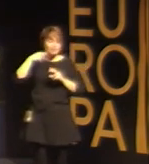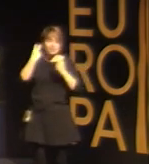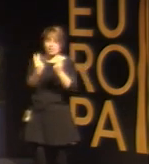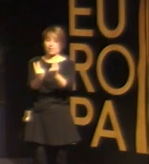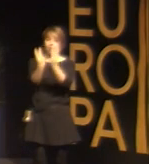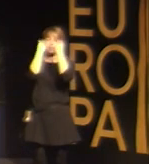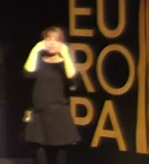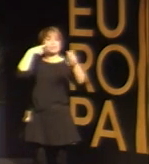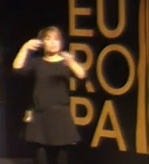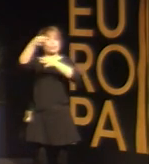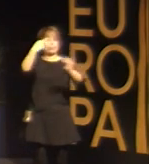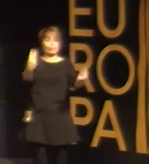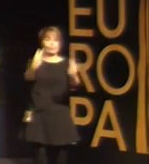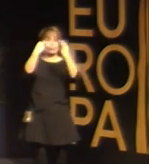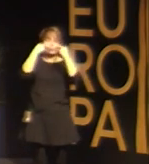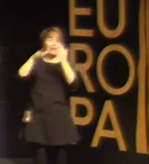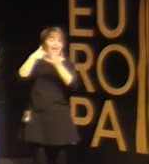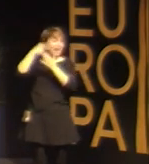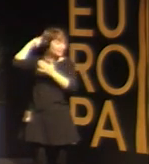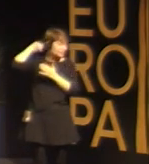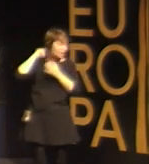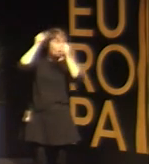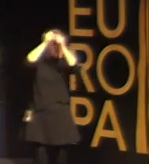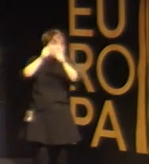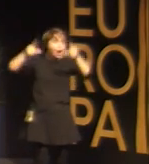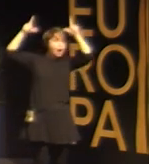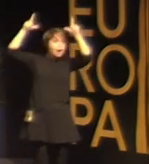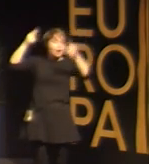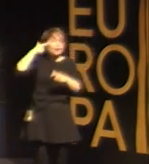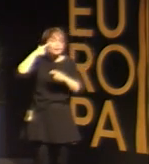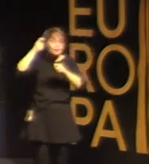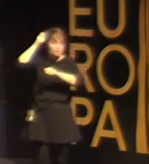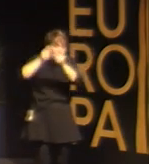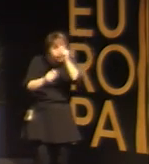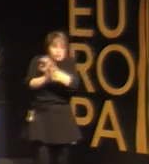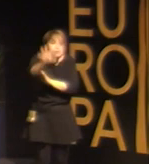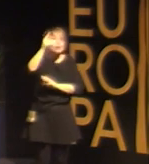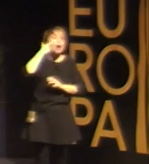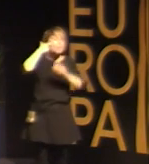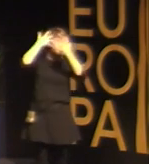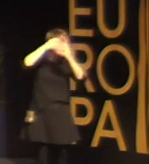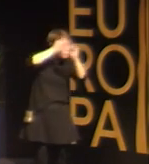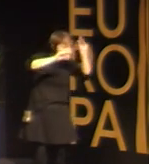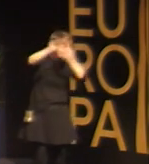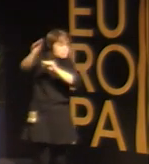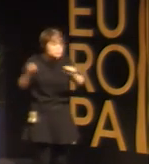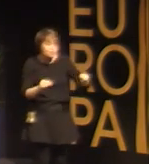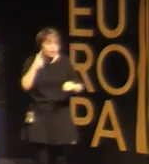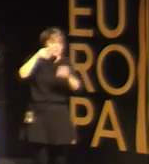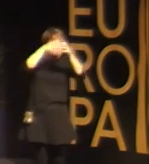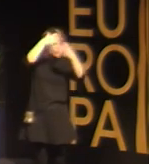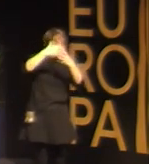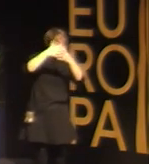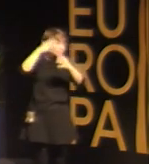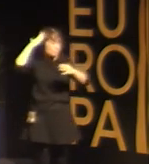por el ojo hasta que la corteza visual crea la imagen y le devuelve la información al cortes a las pre